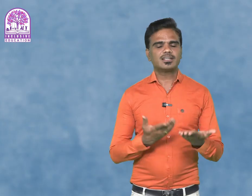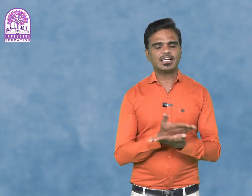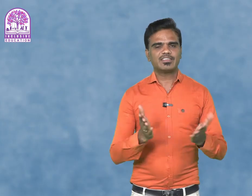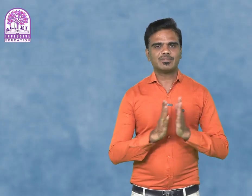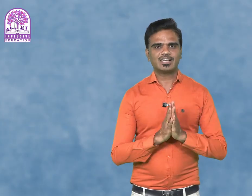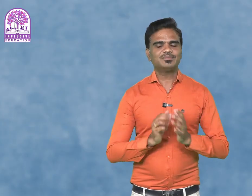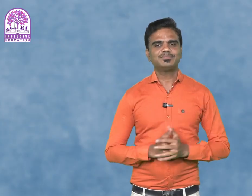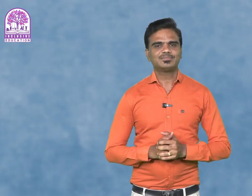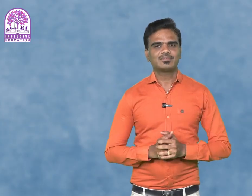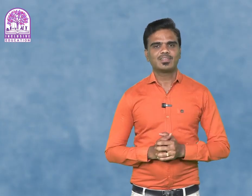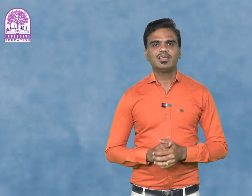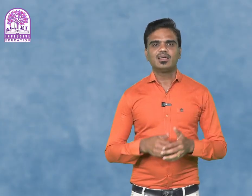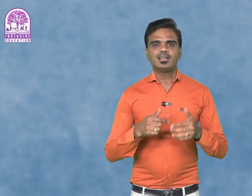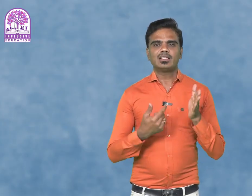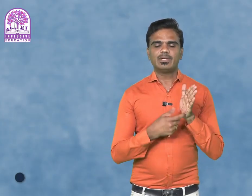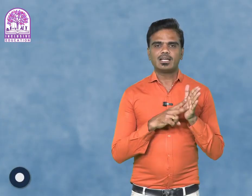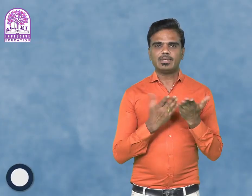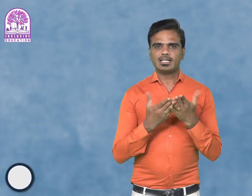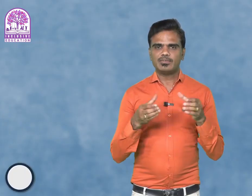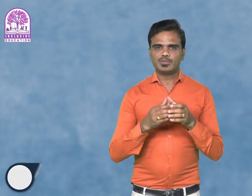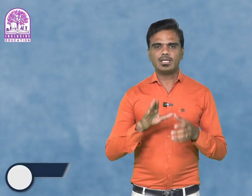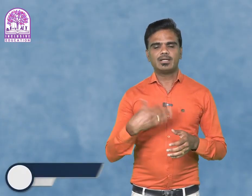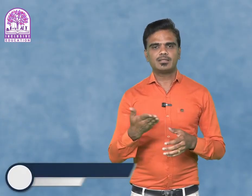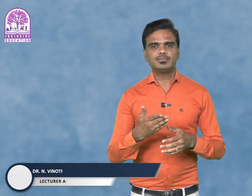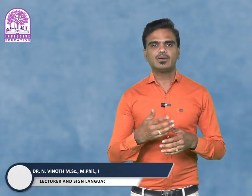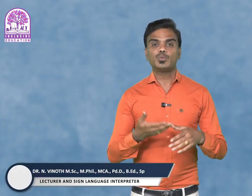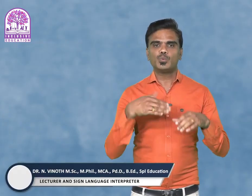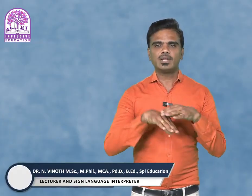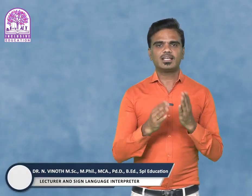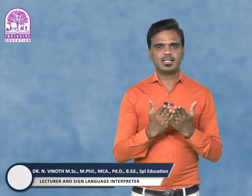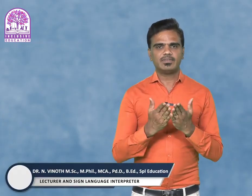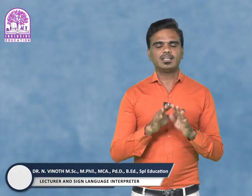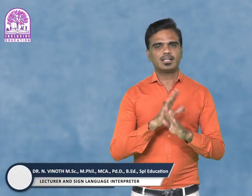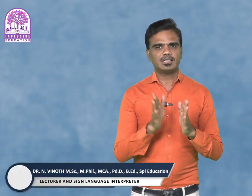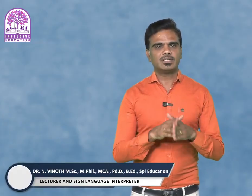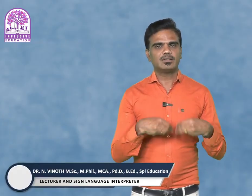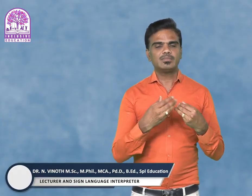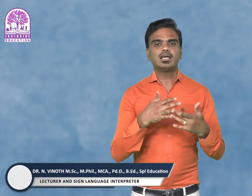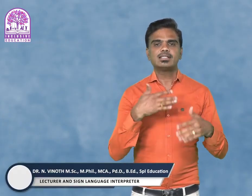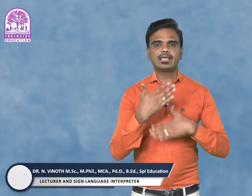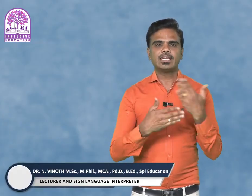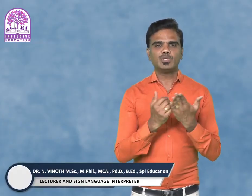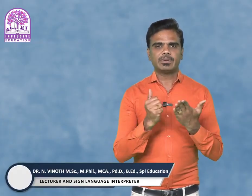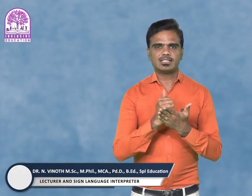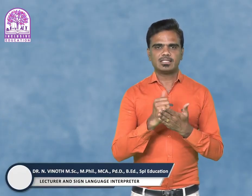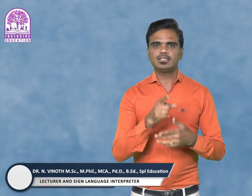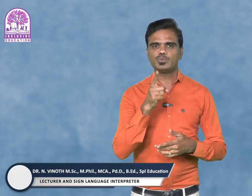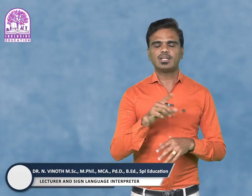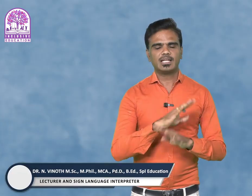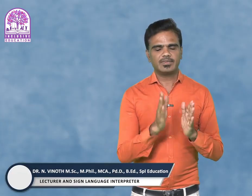ஆசிரியர்கள் அனைவருக்கும் வணக்கம். தமிழக பள்ளிக்கல்வித்துறை மற்றும் உள்ளடக்கிய கல்வி இணைந்து வழங்கும் சைகை மொழி பயிற்சிக்கு உங்கள்